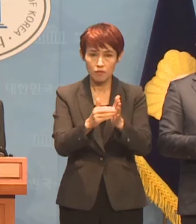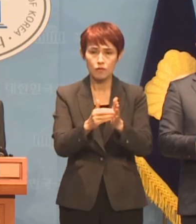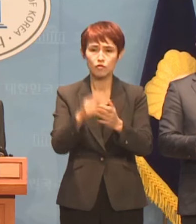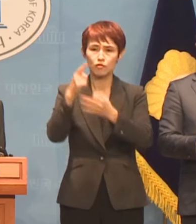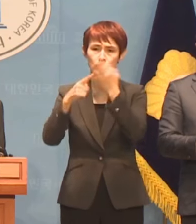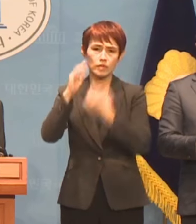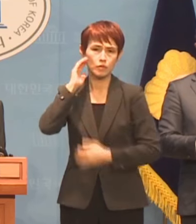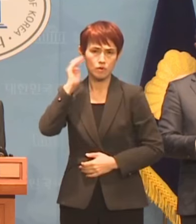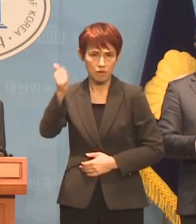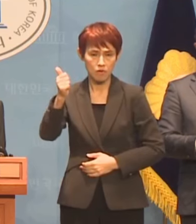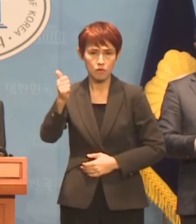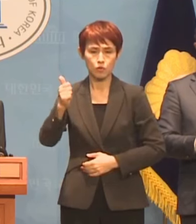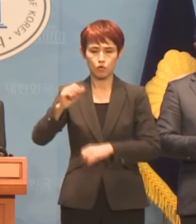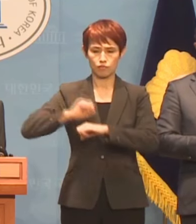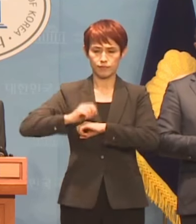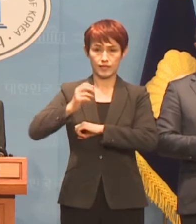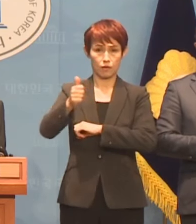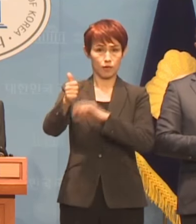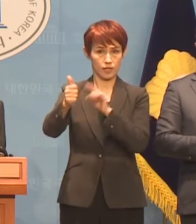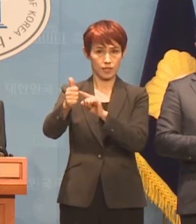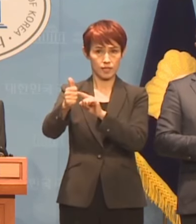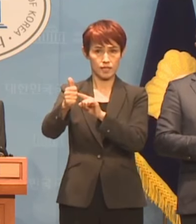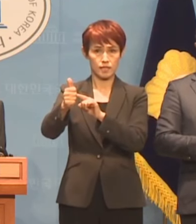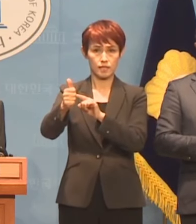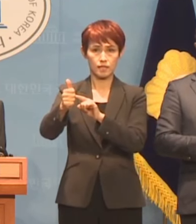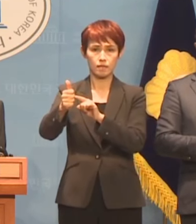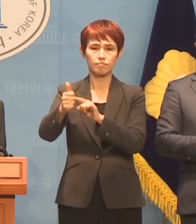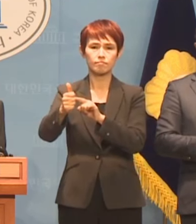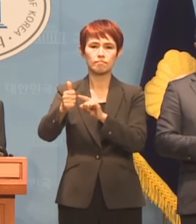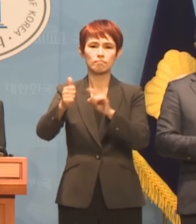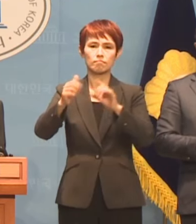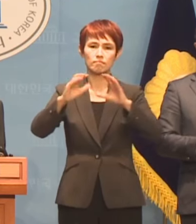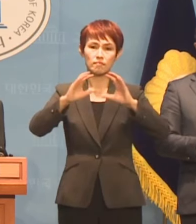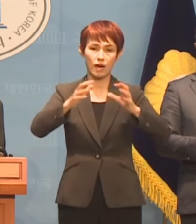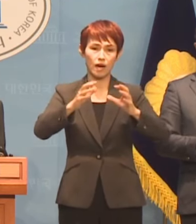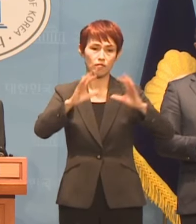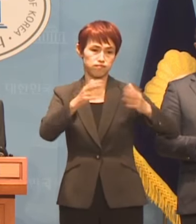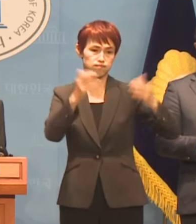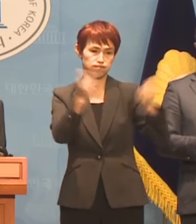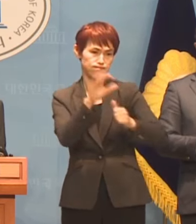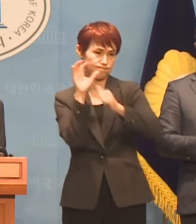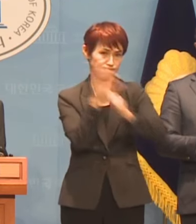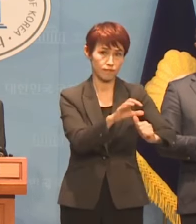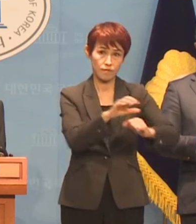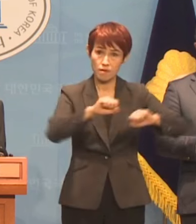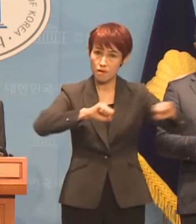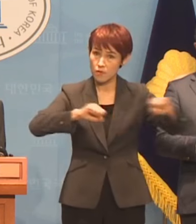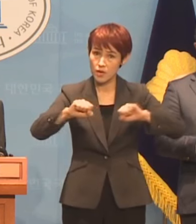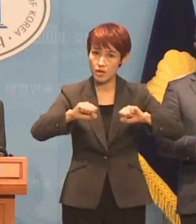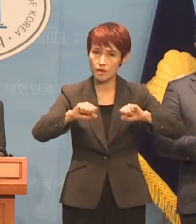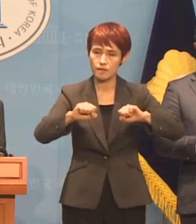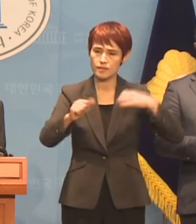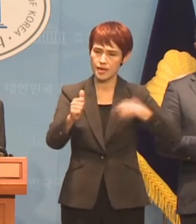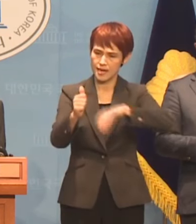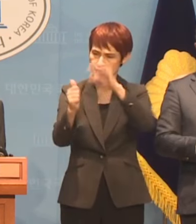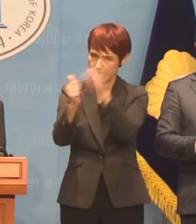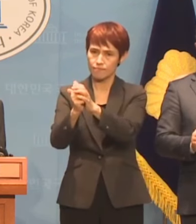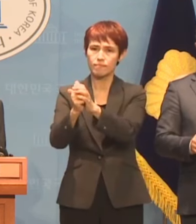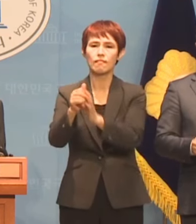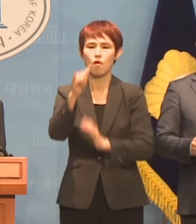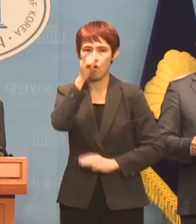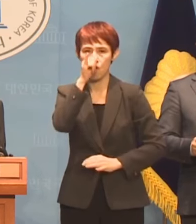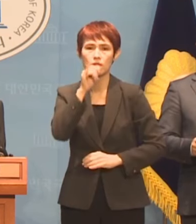윤석열 대통령과 김용현 전 장관이 일으킨 헌정 파괴 행위에 대하여 반드시 책임을 물을